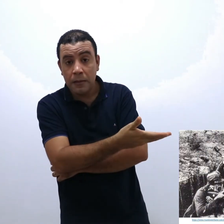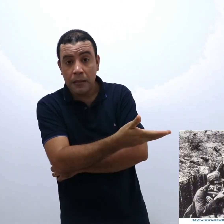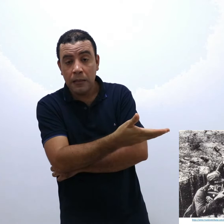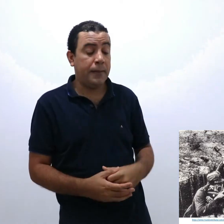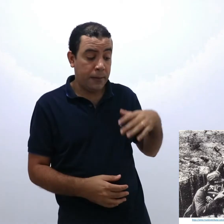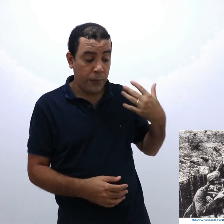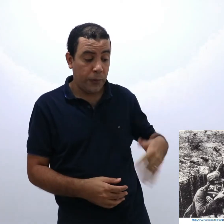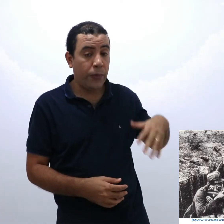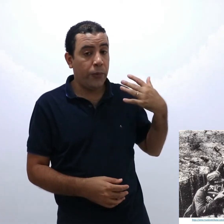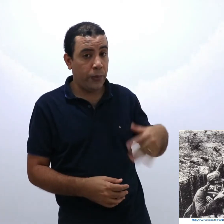Foi terrível também.